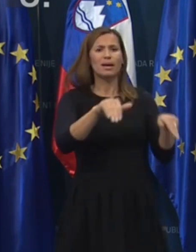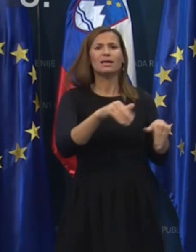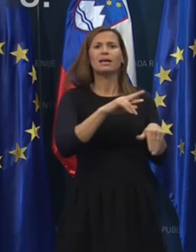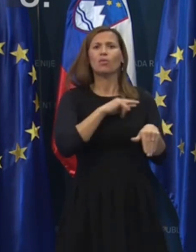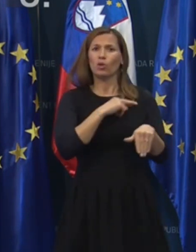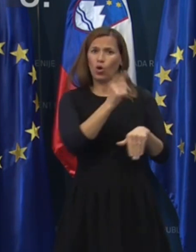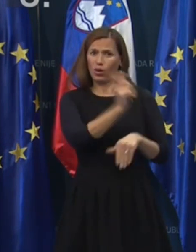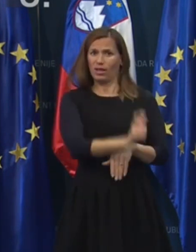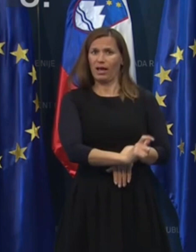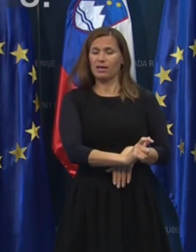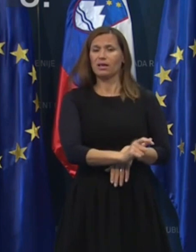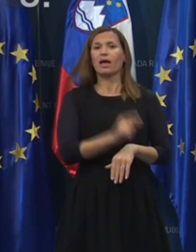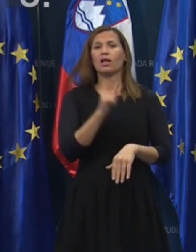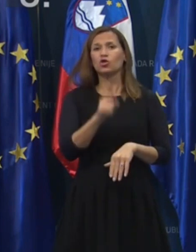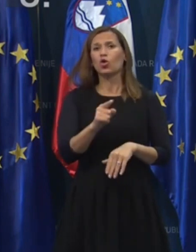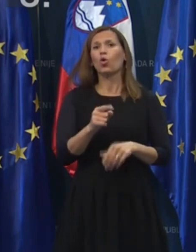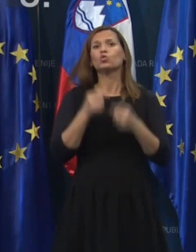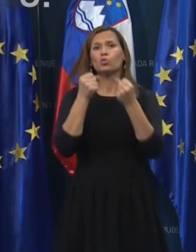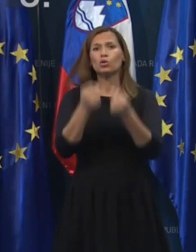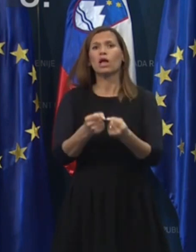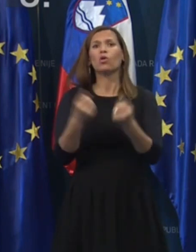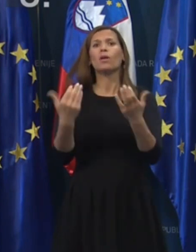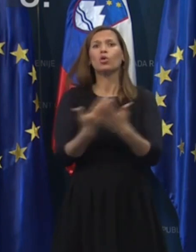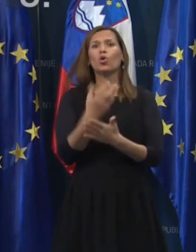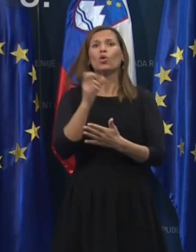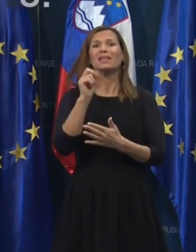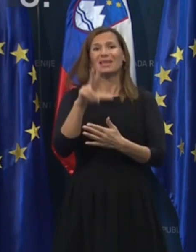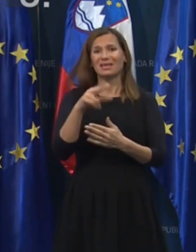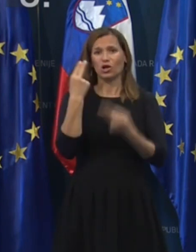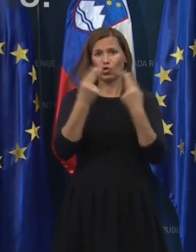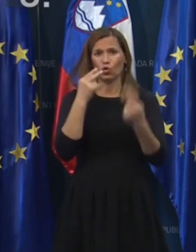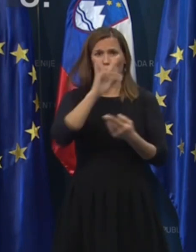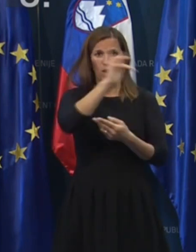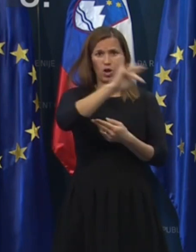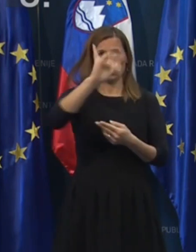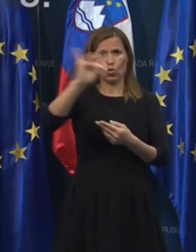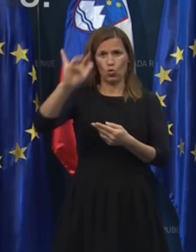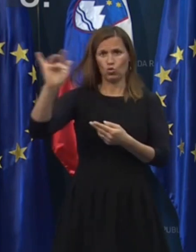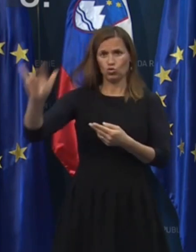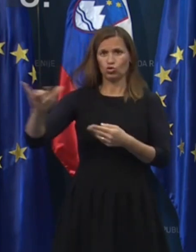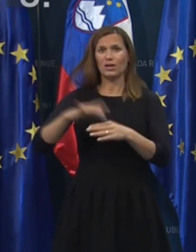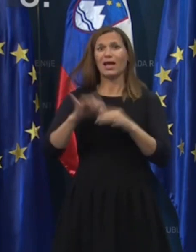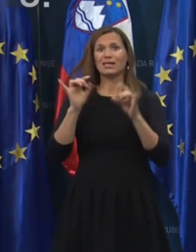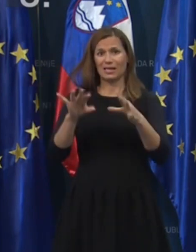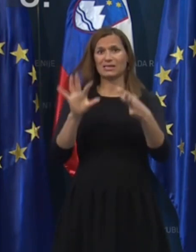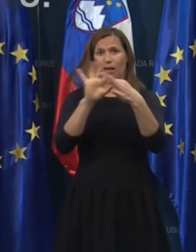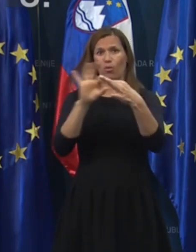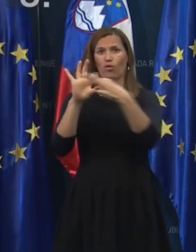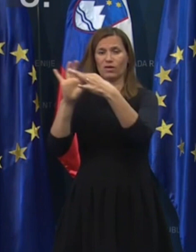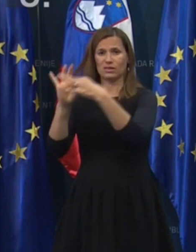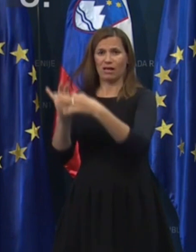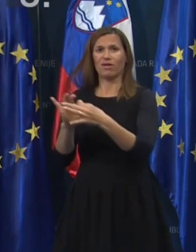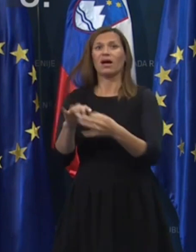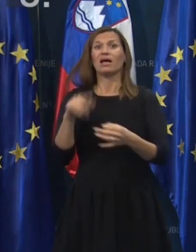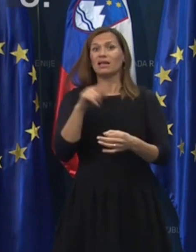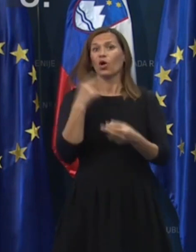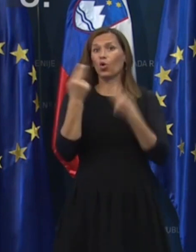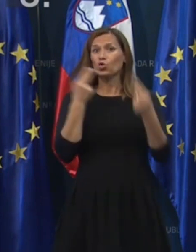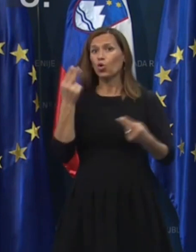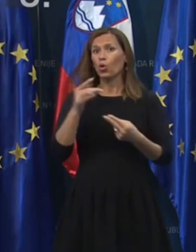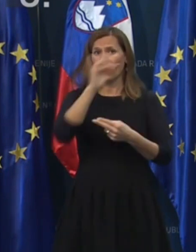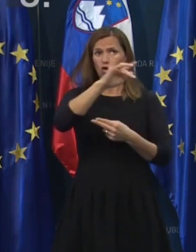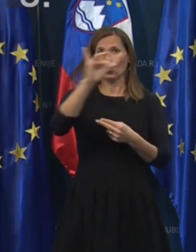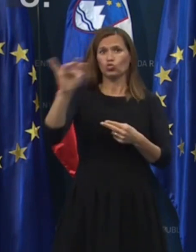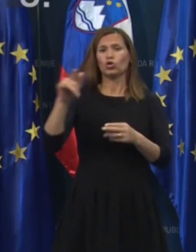vzpostavlja ponovno 13 kontrolnih točk na cestnih povezavah. Te kontrolne točke so nekdanji